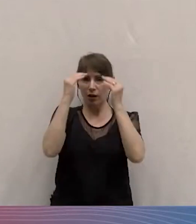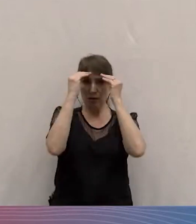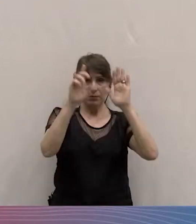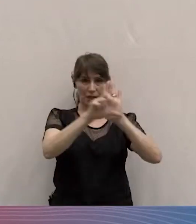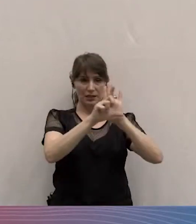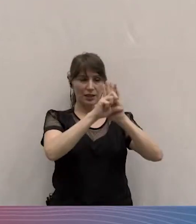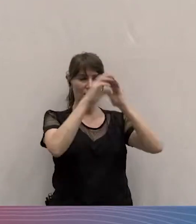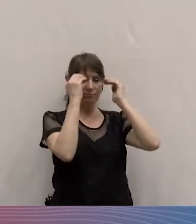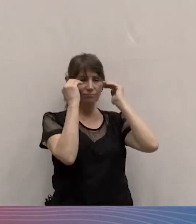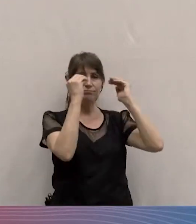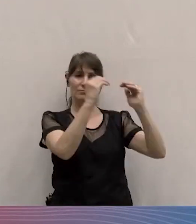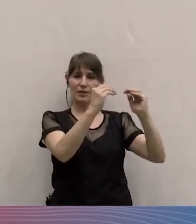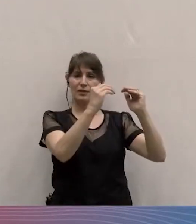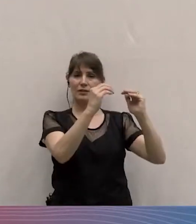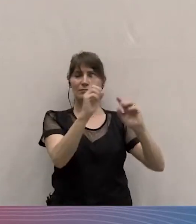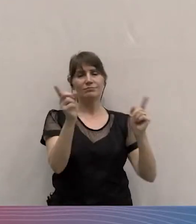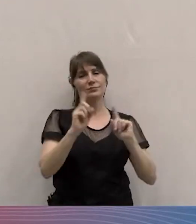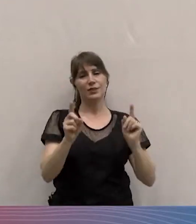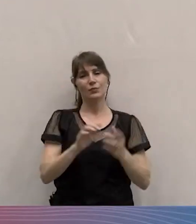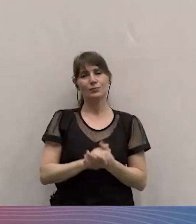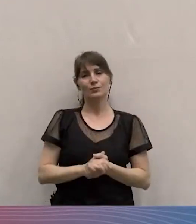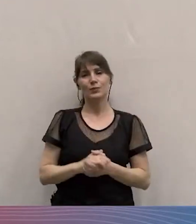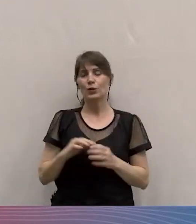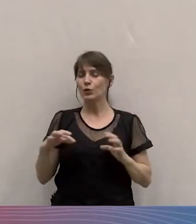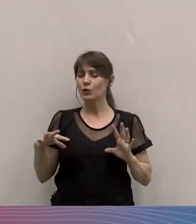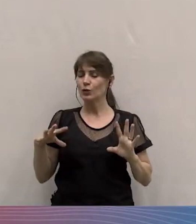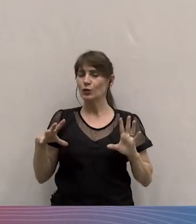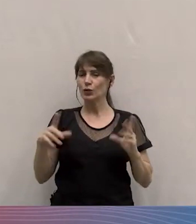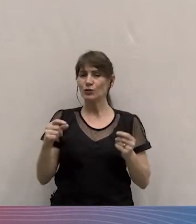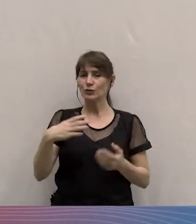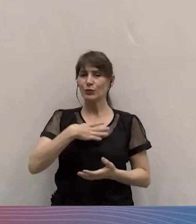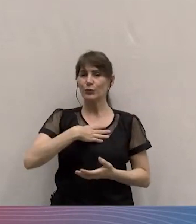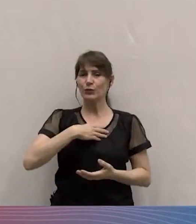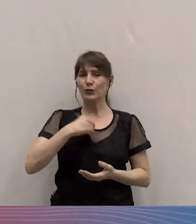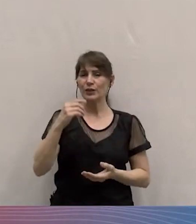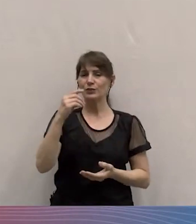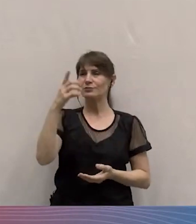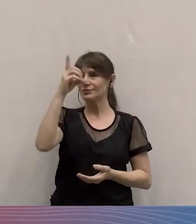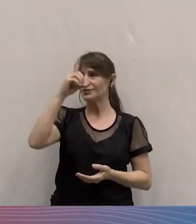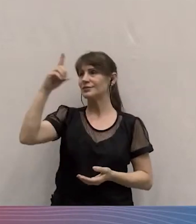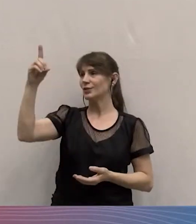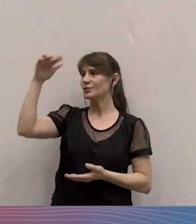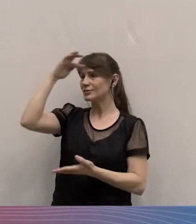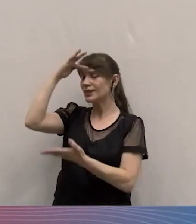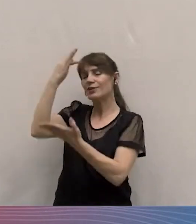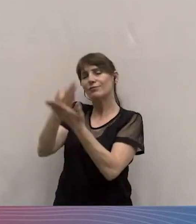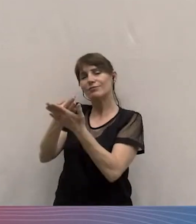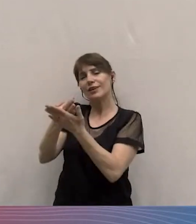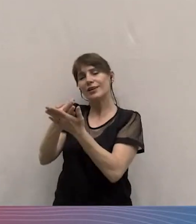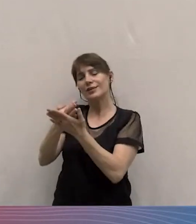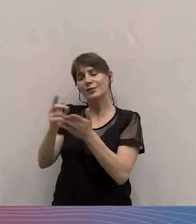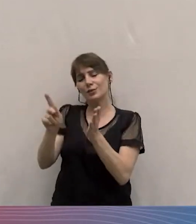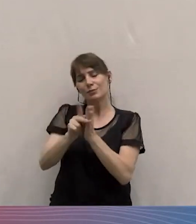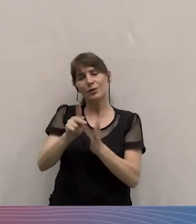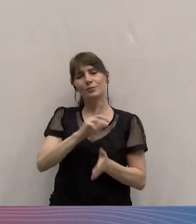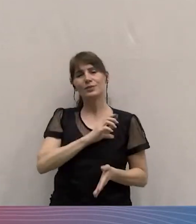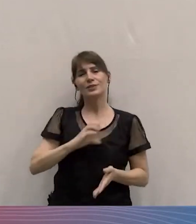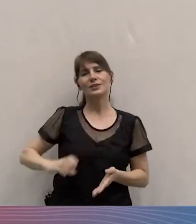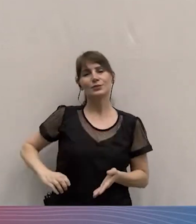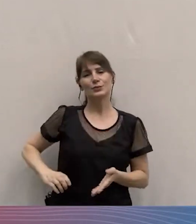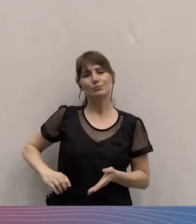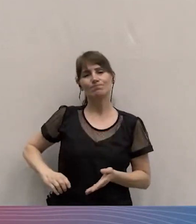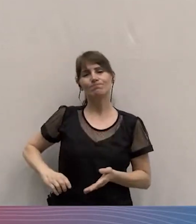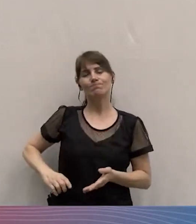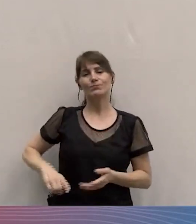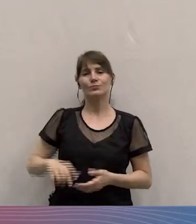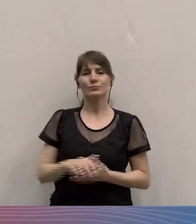subordinados ao aio. Pois todos vós sois filhos de Deus mediante a fé em Cristo Jesus, seja judeu e seja